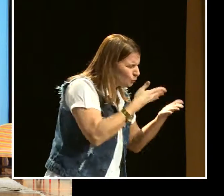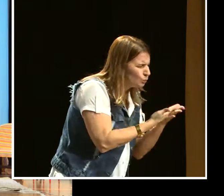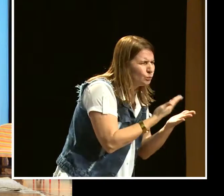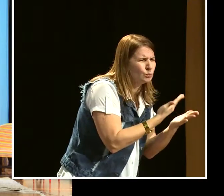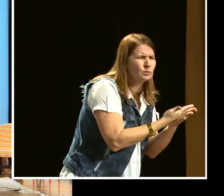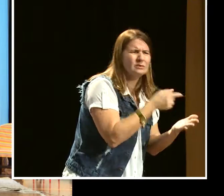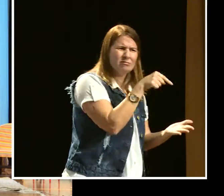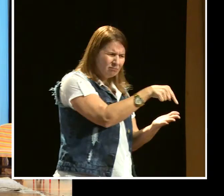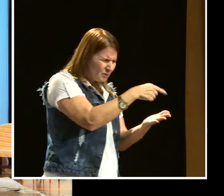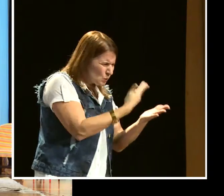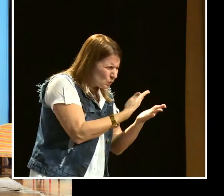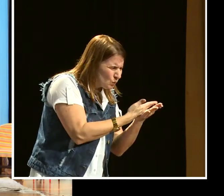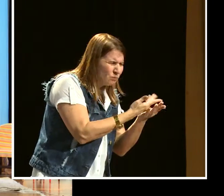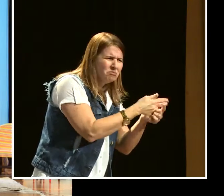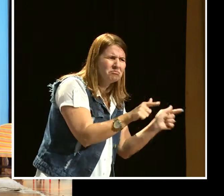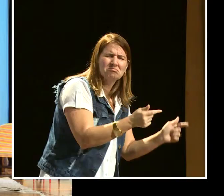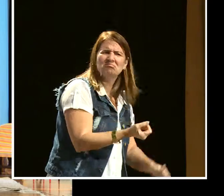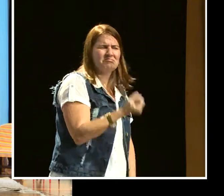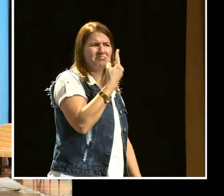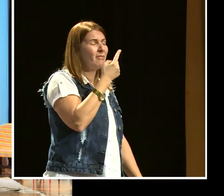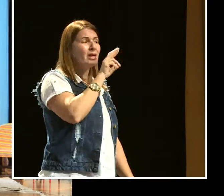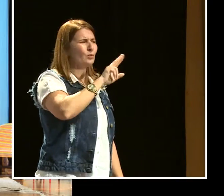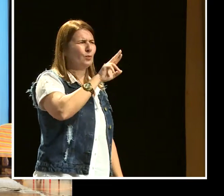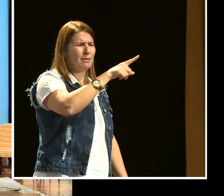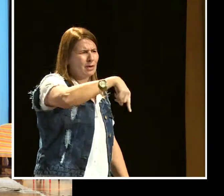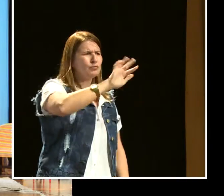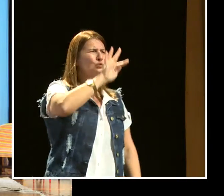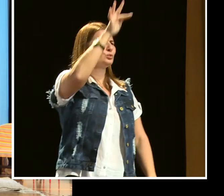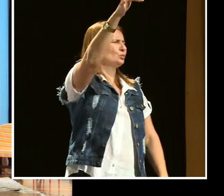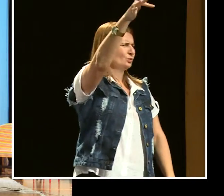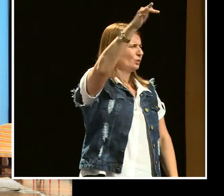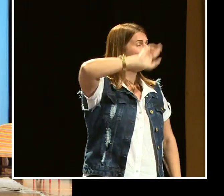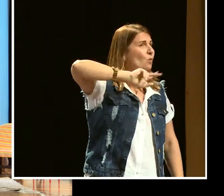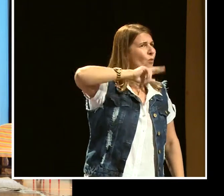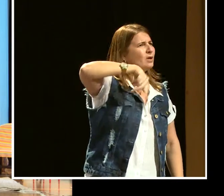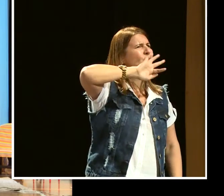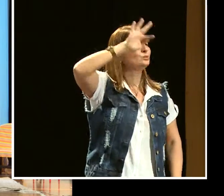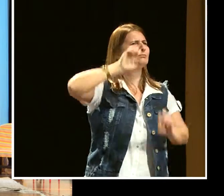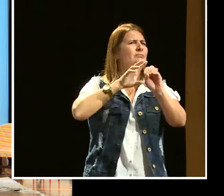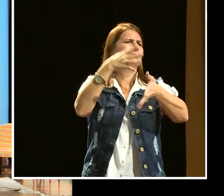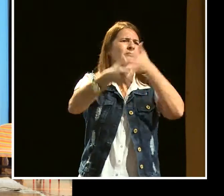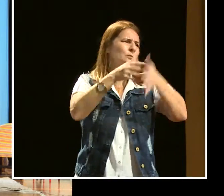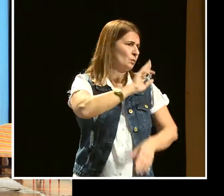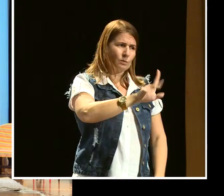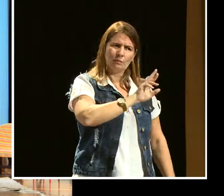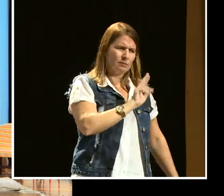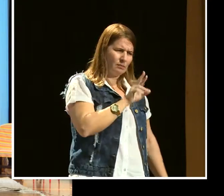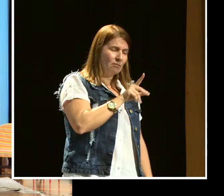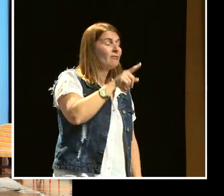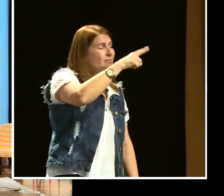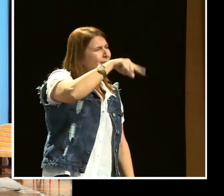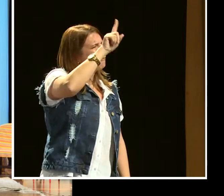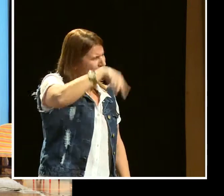A partir do estudo da gramática da língua, mas nós sabemos que, quando